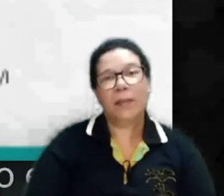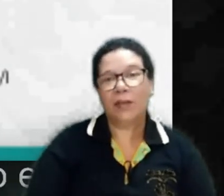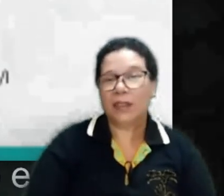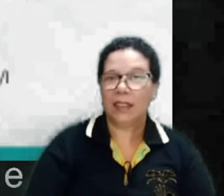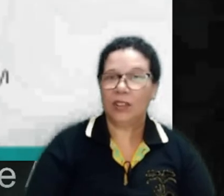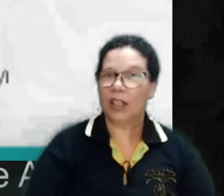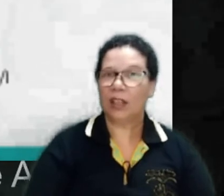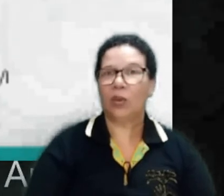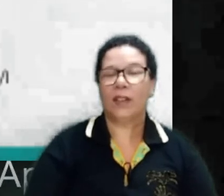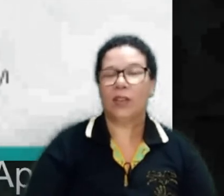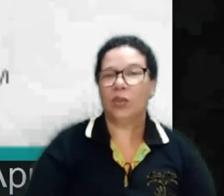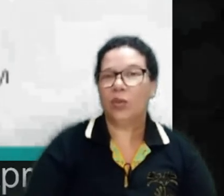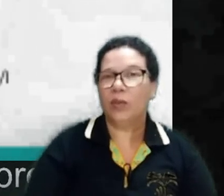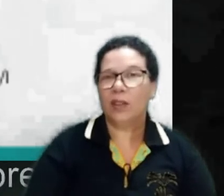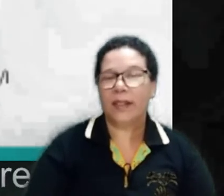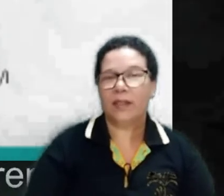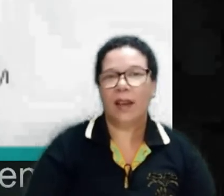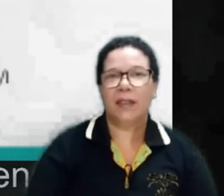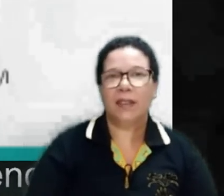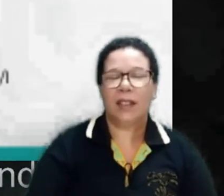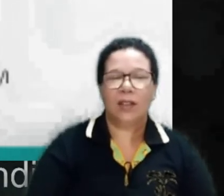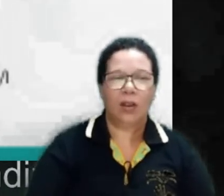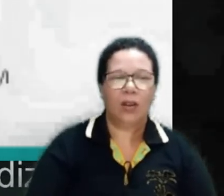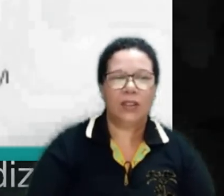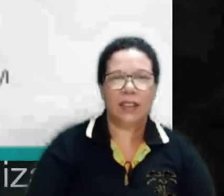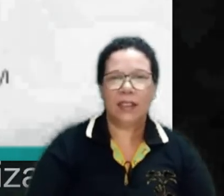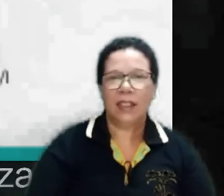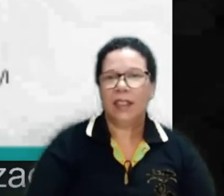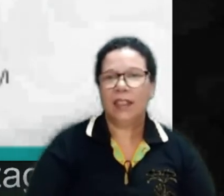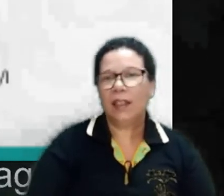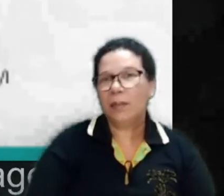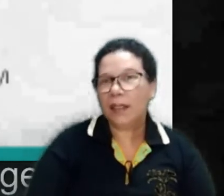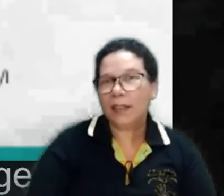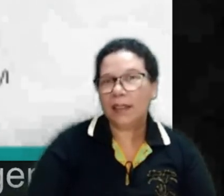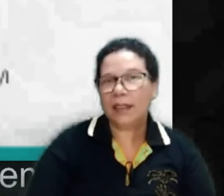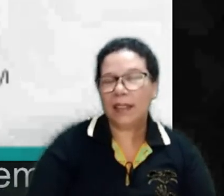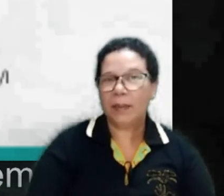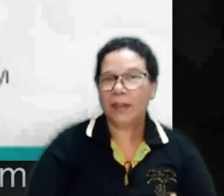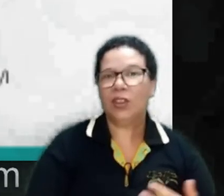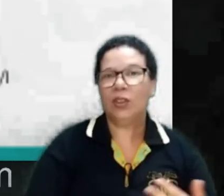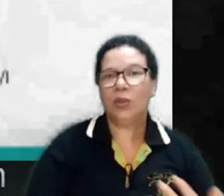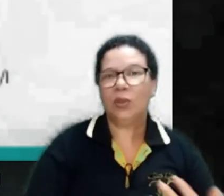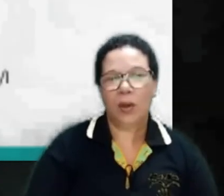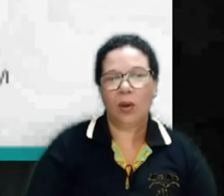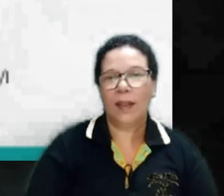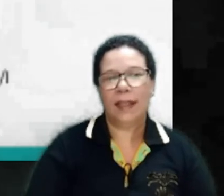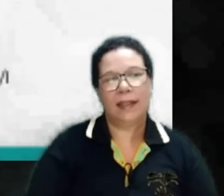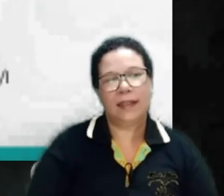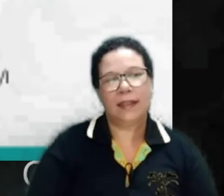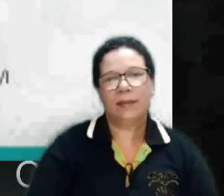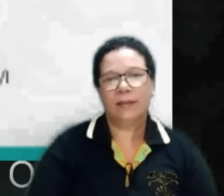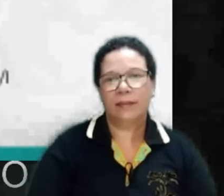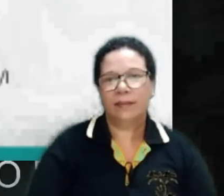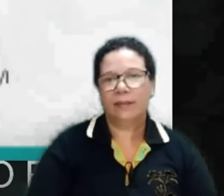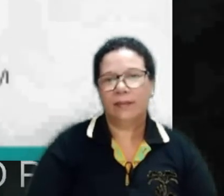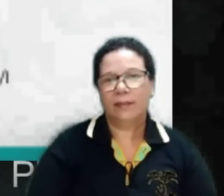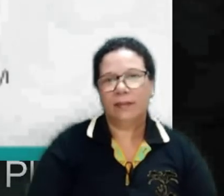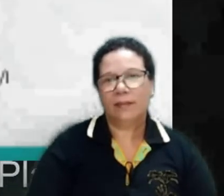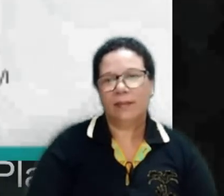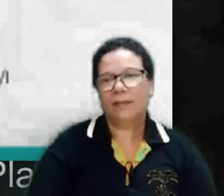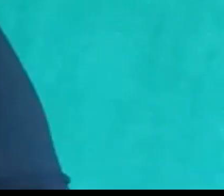para você ter tirado algumas dúvidas sobre as ferramentas tecnológicas e também ter aprendido sobre alguma delas.